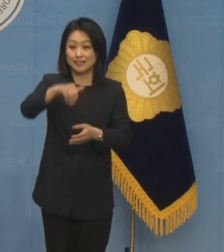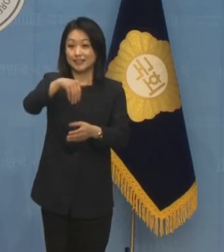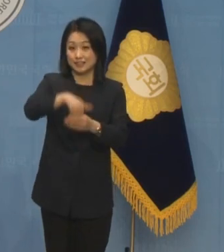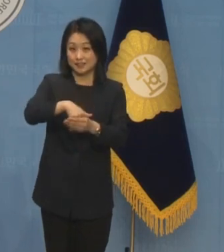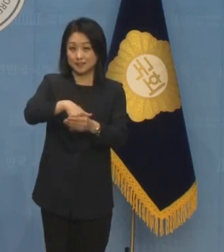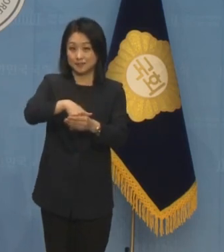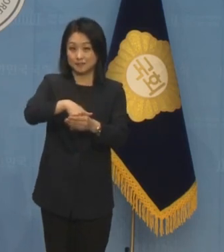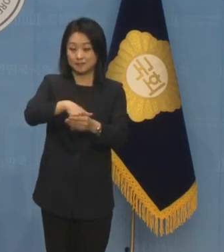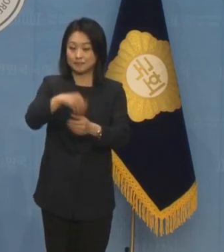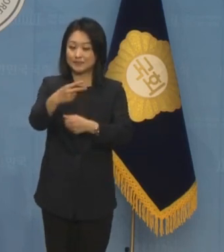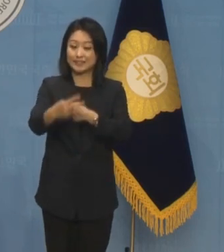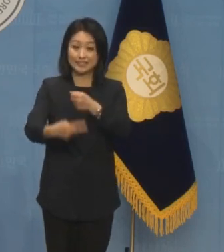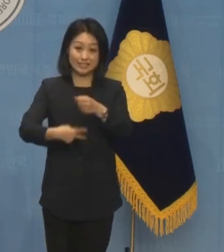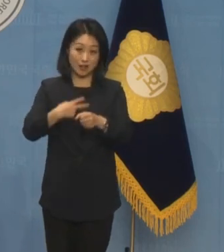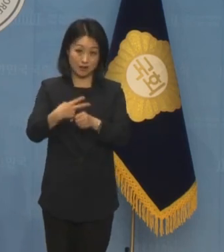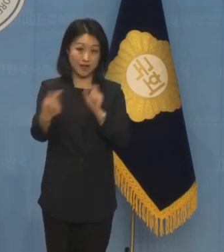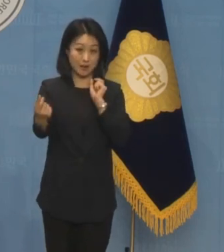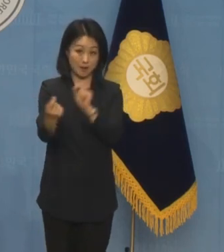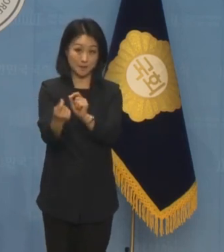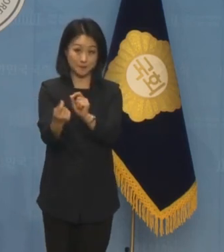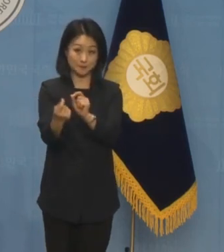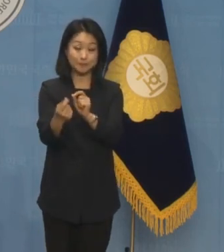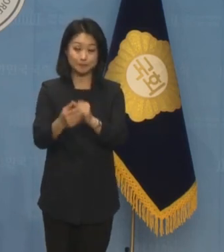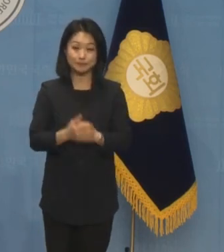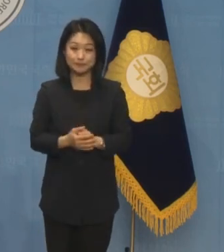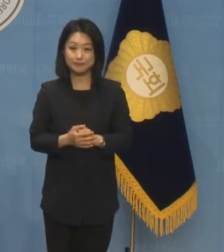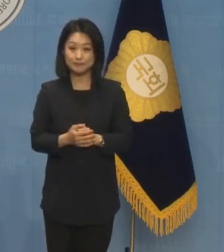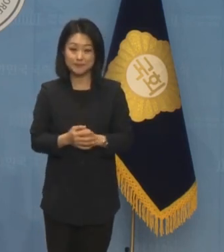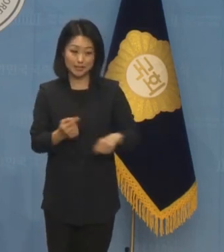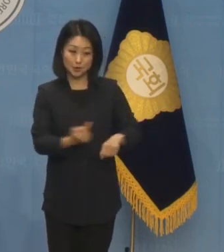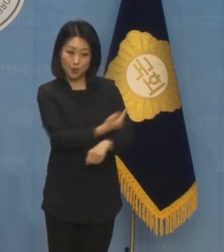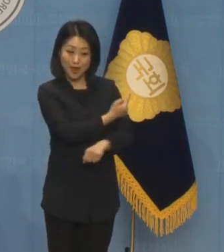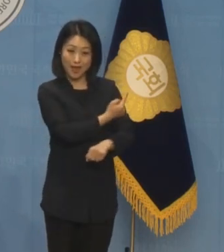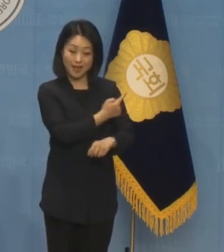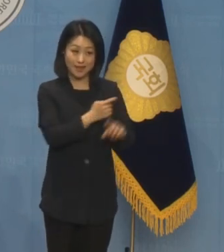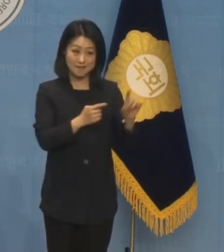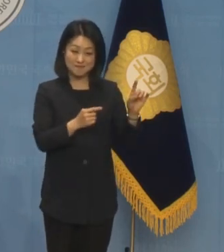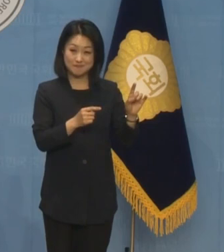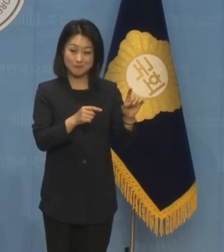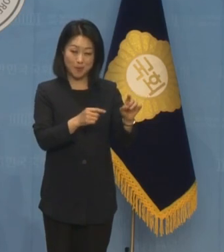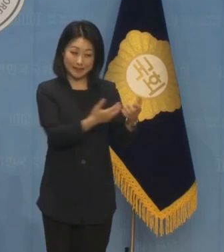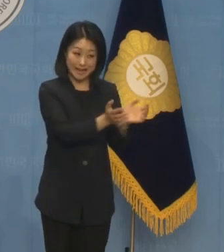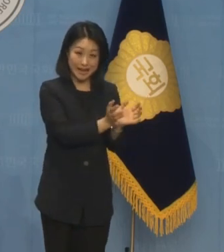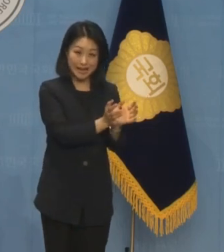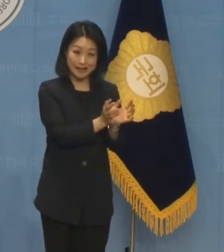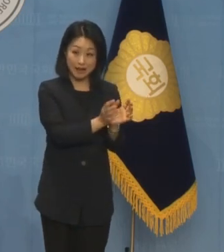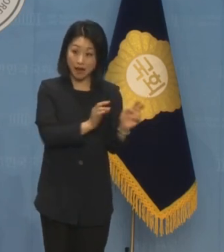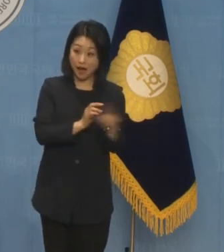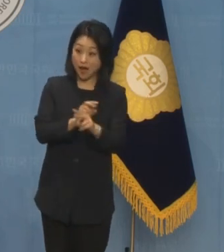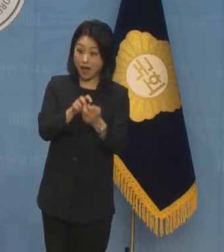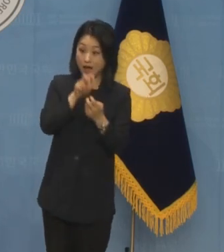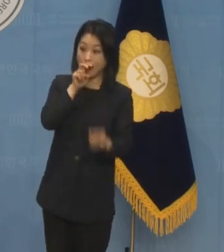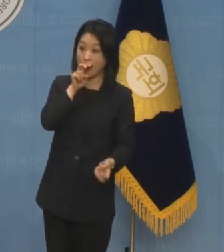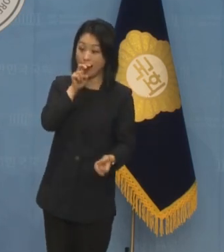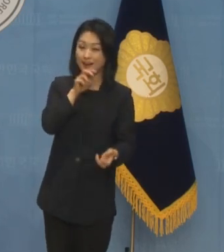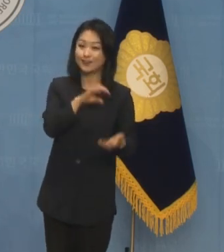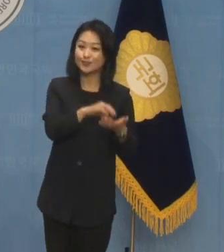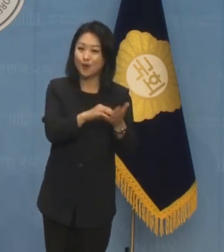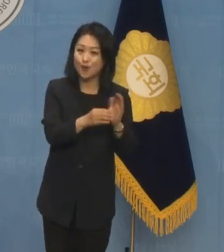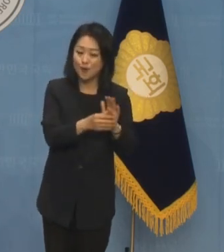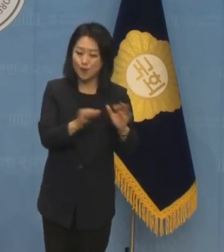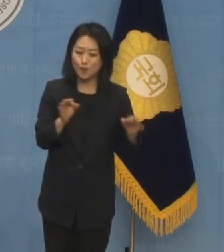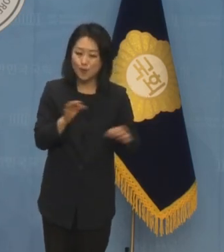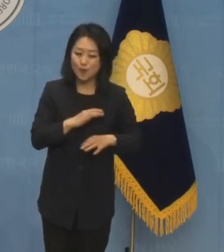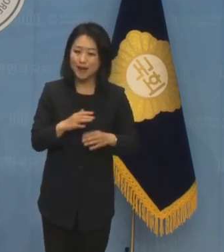지방선거가 2년 남았습니다. 다른 정당에 절대 예상하지 못하는 일, 개혁신당의 역량으로 할 수 있는